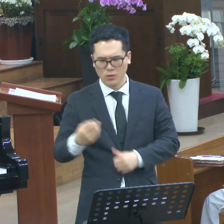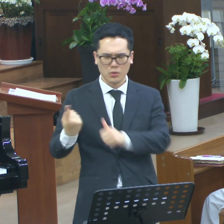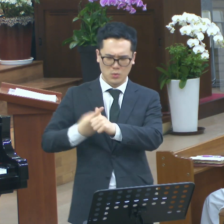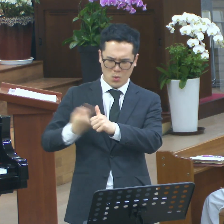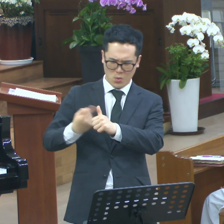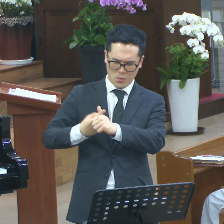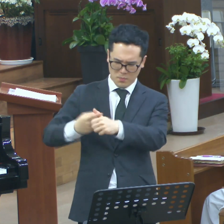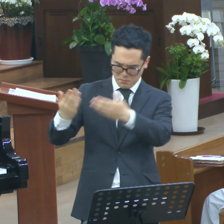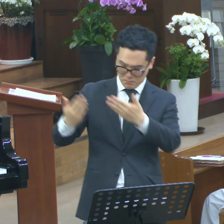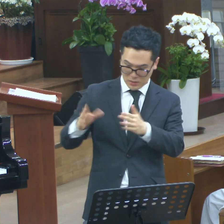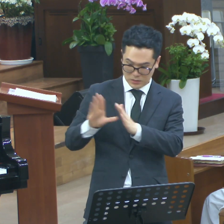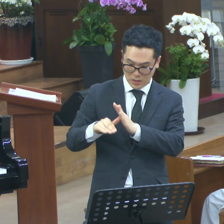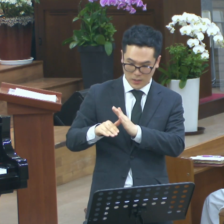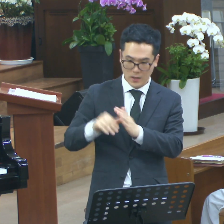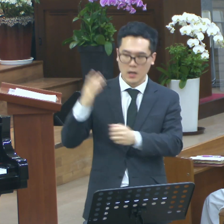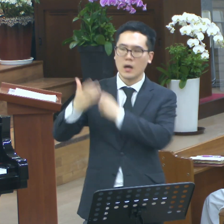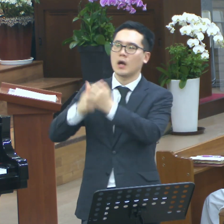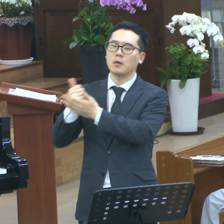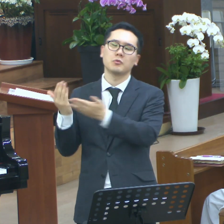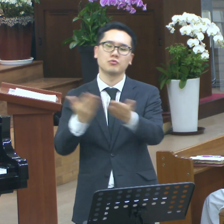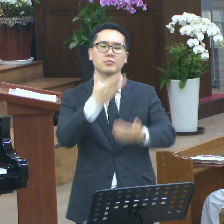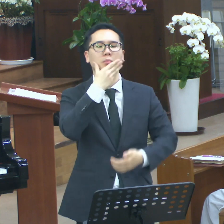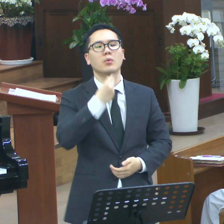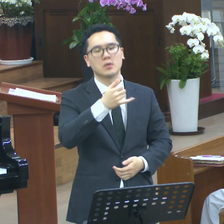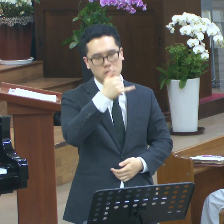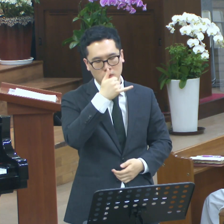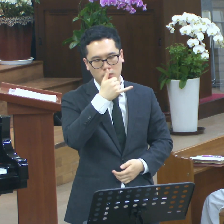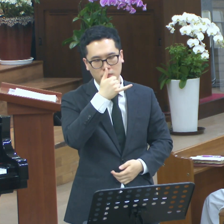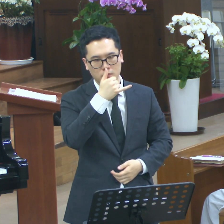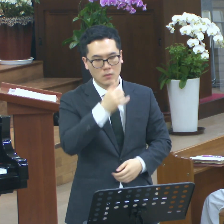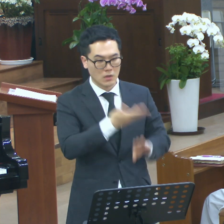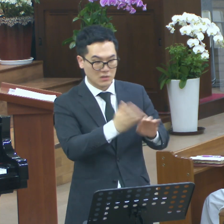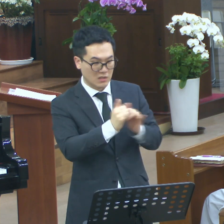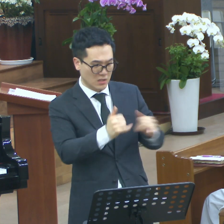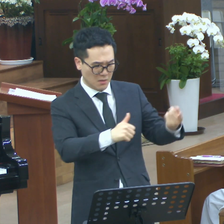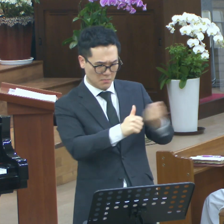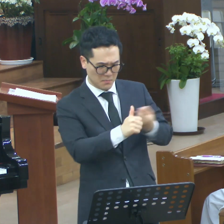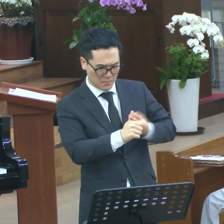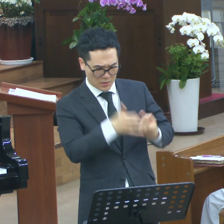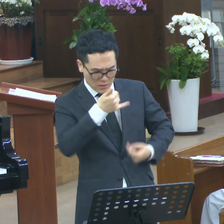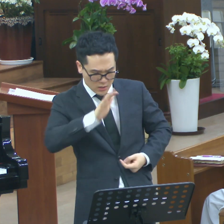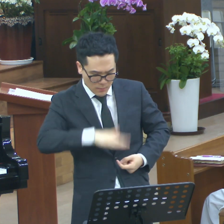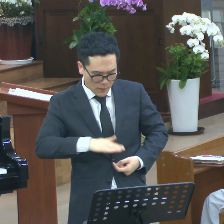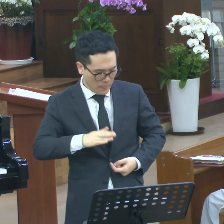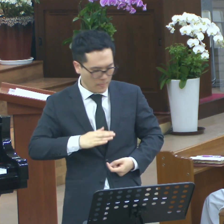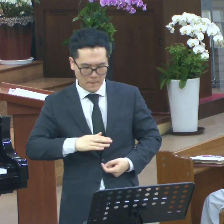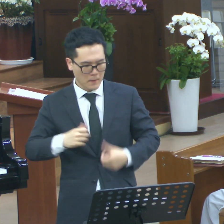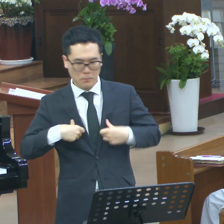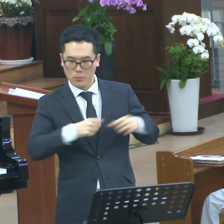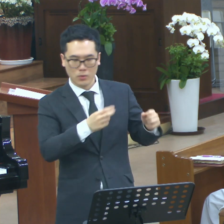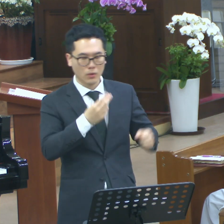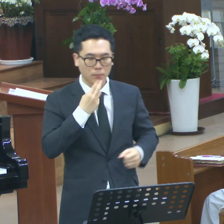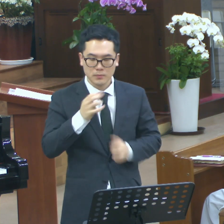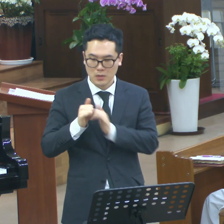견뎌라. 사람들의 조롱과 위협을 받았지만 절대로 물러서지 않았던 한 분이 계세요. 그분은 예수